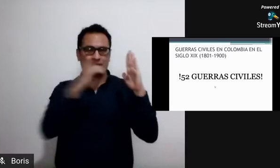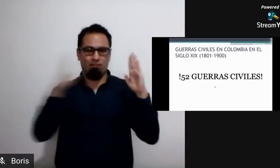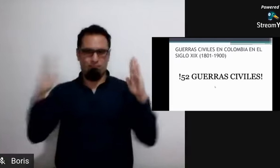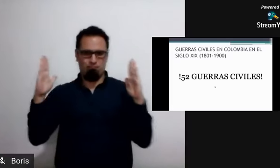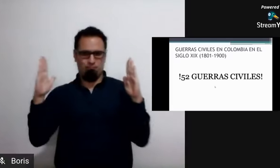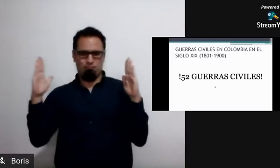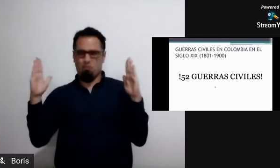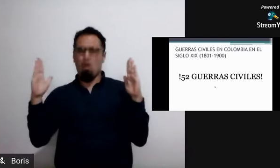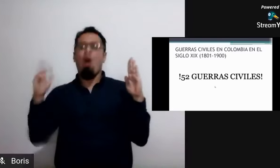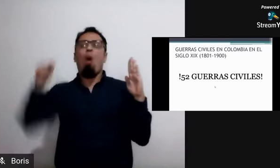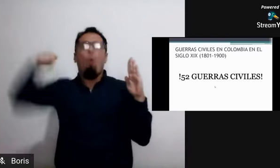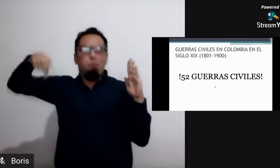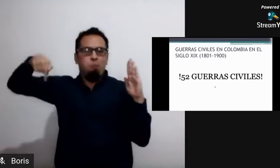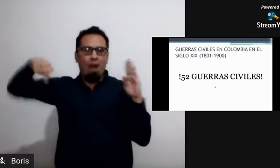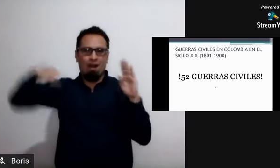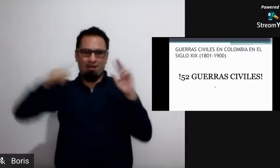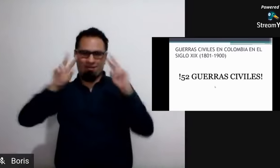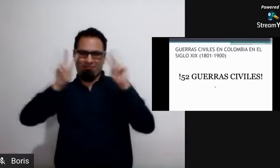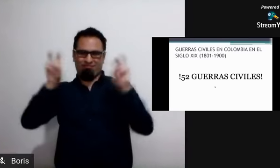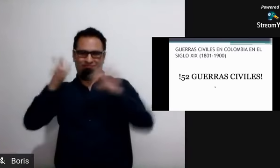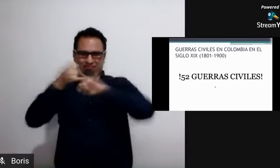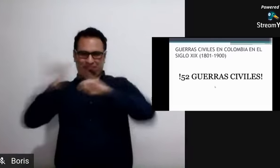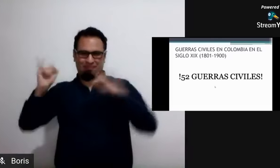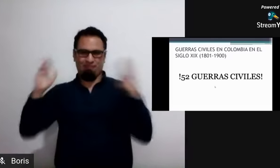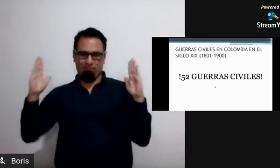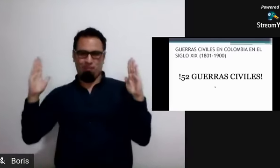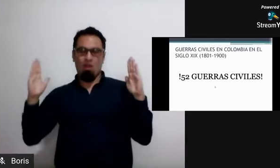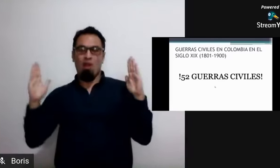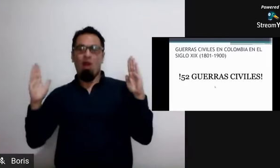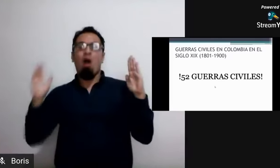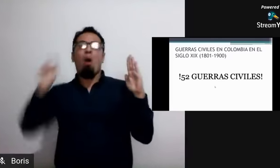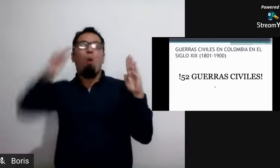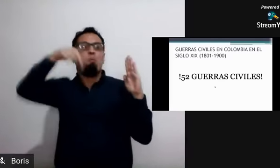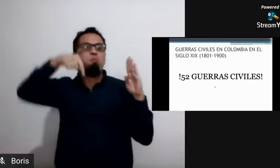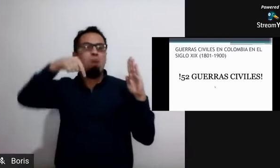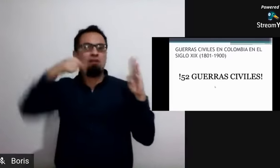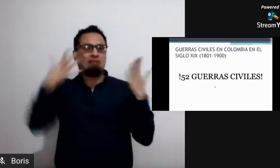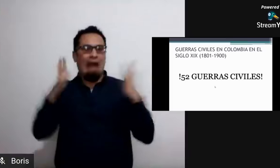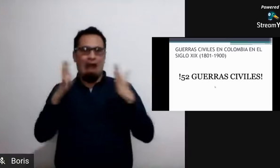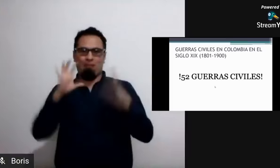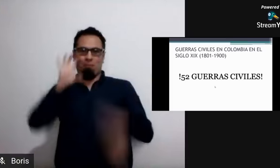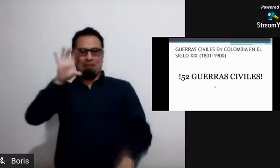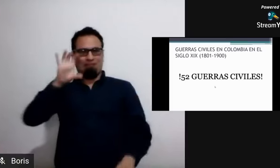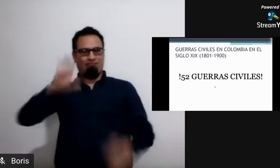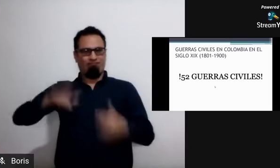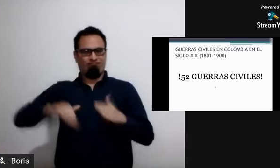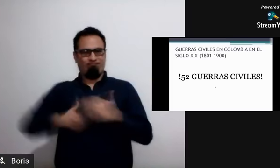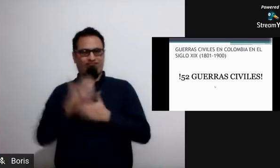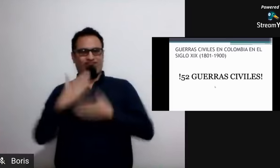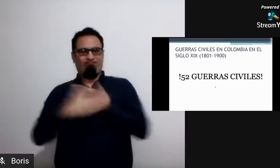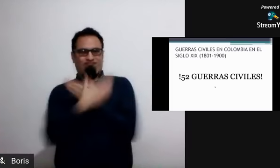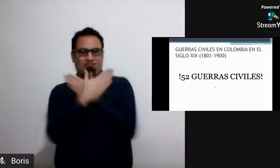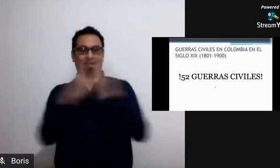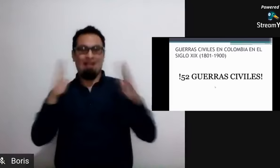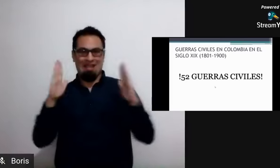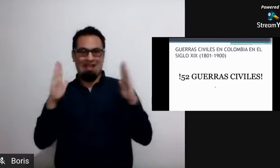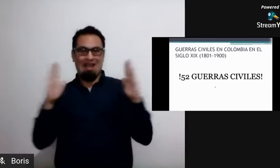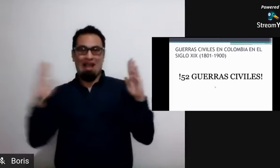había comentado, en esta etapa de 1801 a 1900 se presentan varias guerras civiles porque se